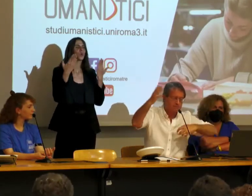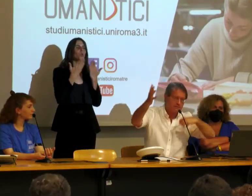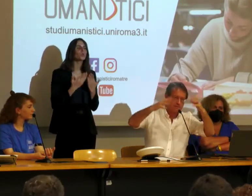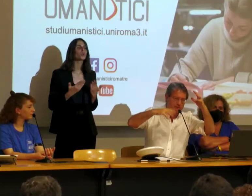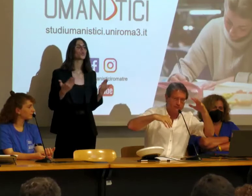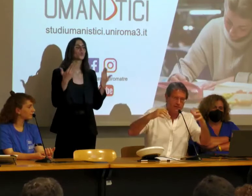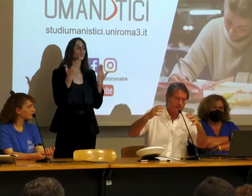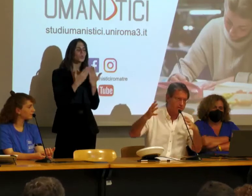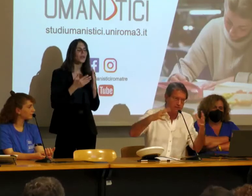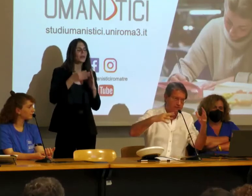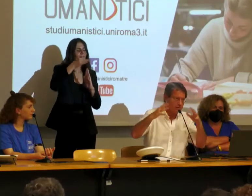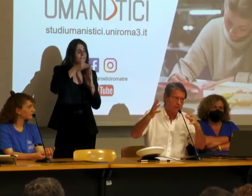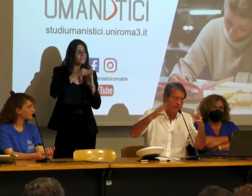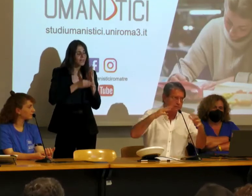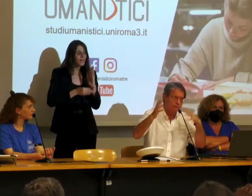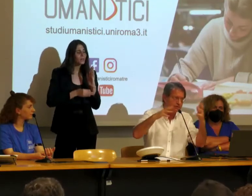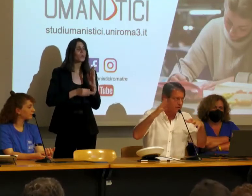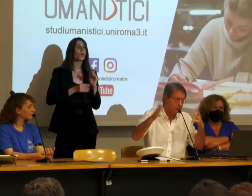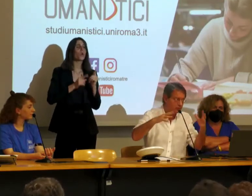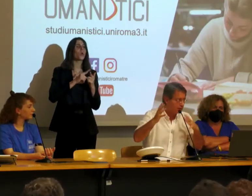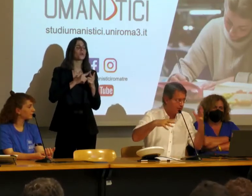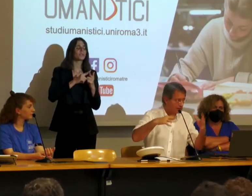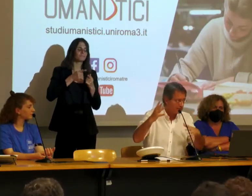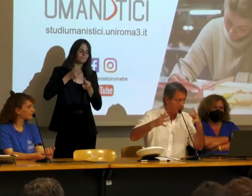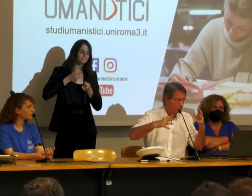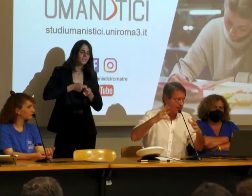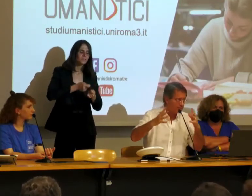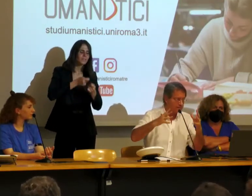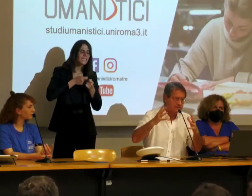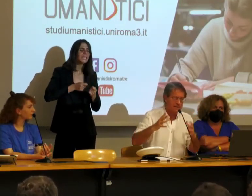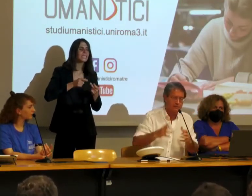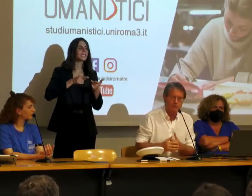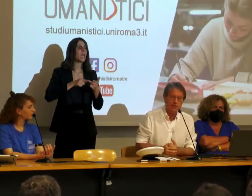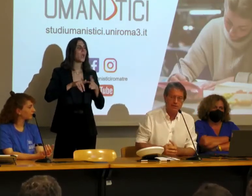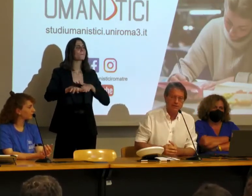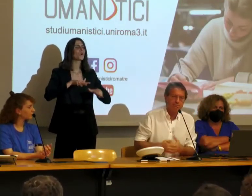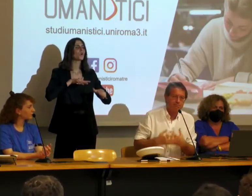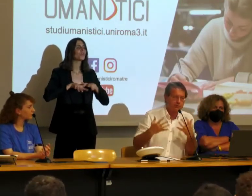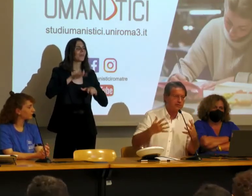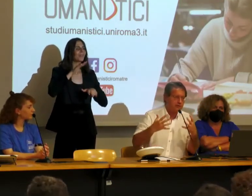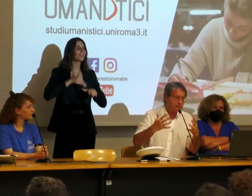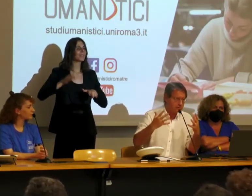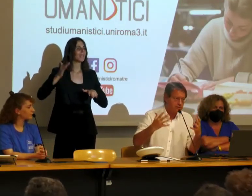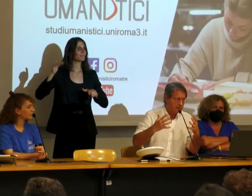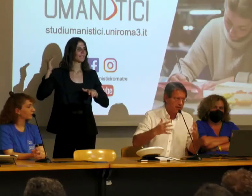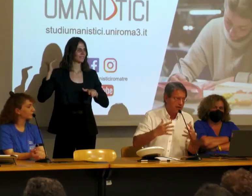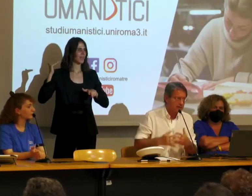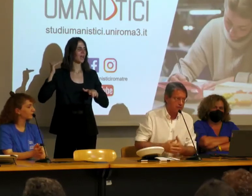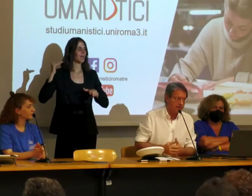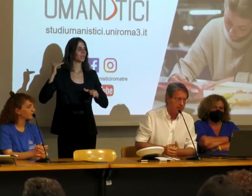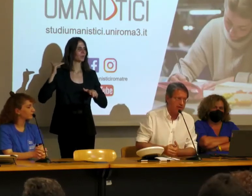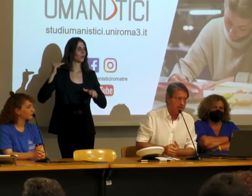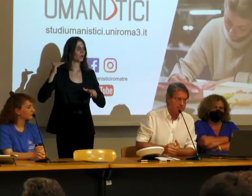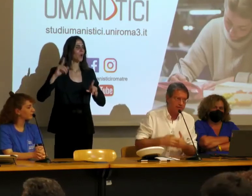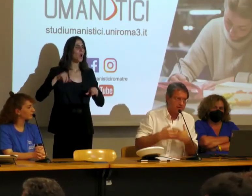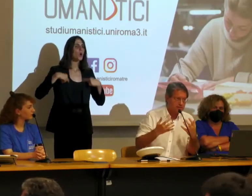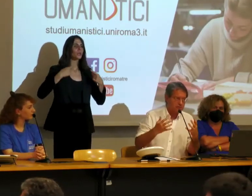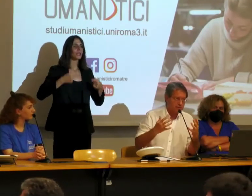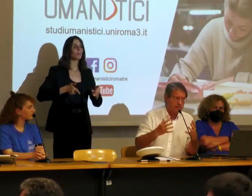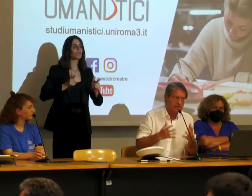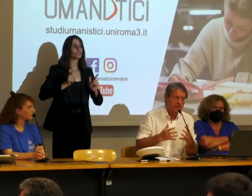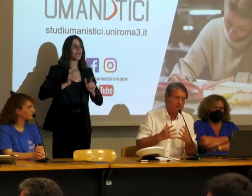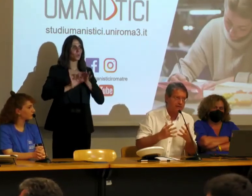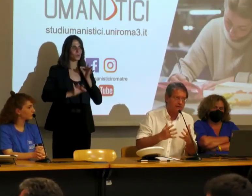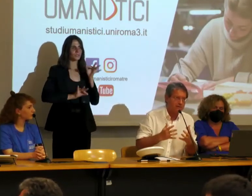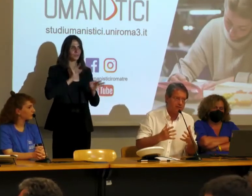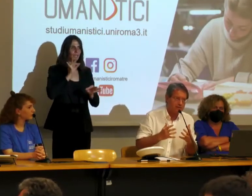le spinte differenti dentro le quali si muovevano gli esseri umani del passato, che portano a trovare una spiegazione